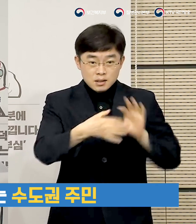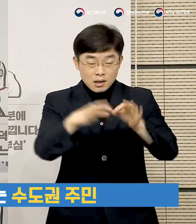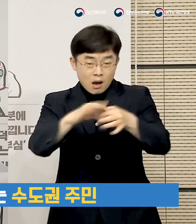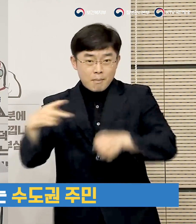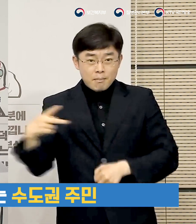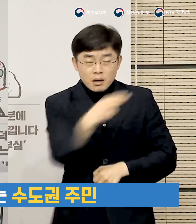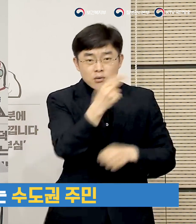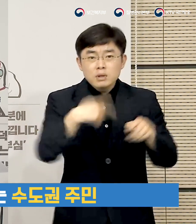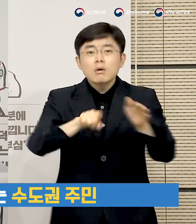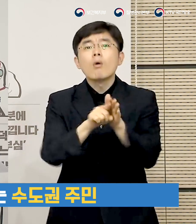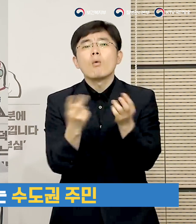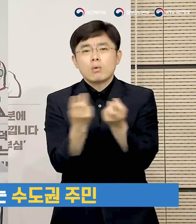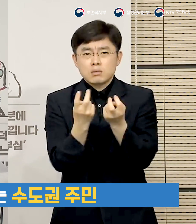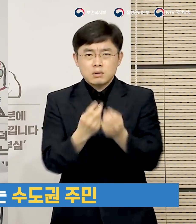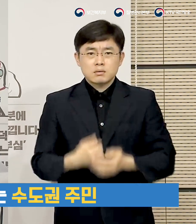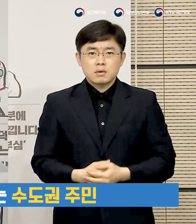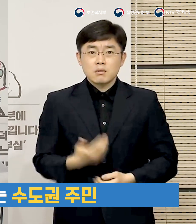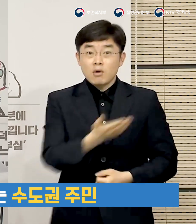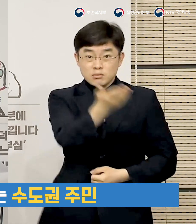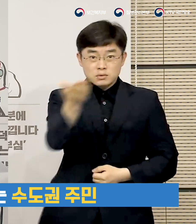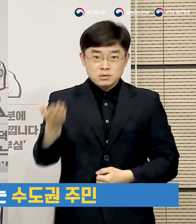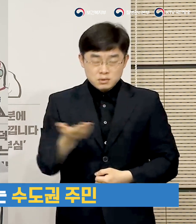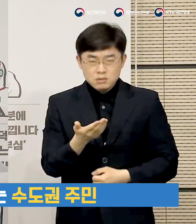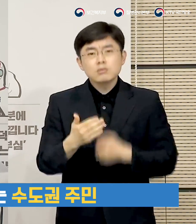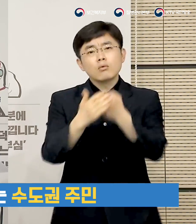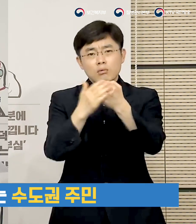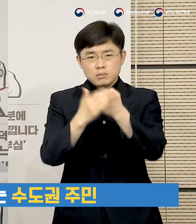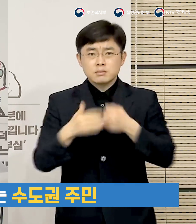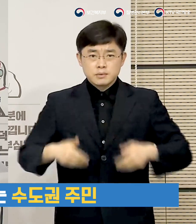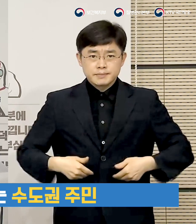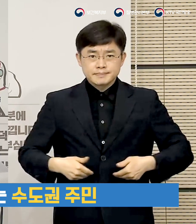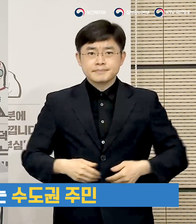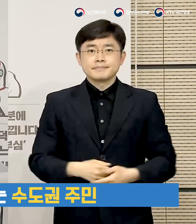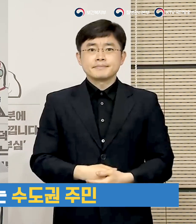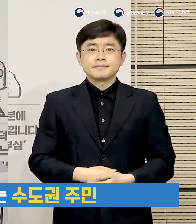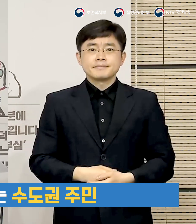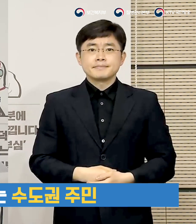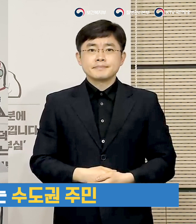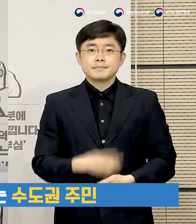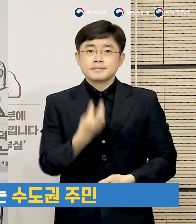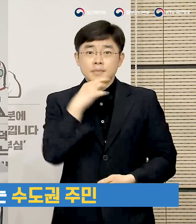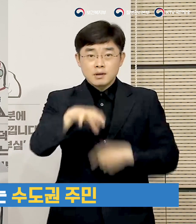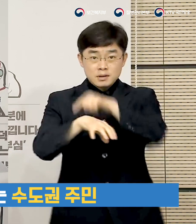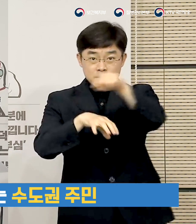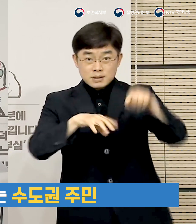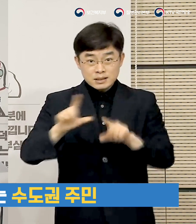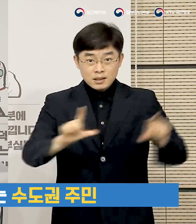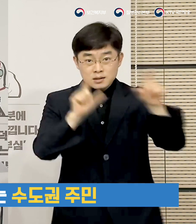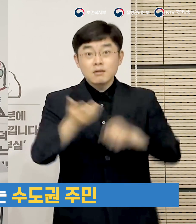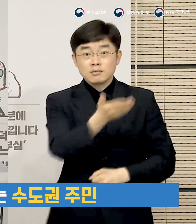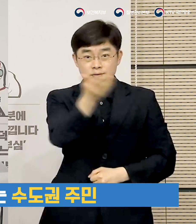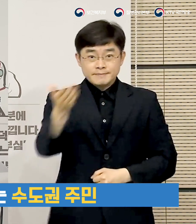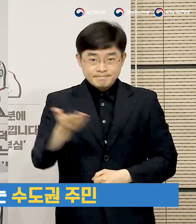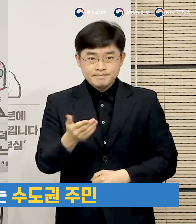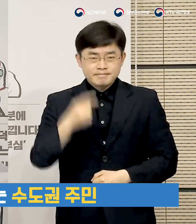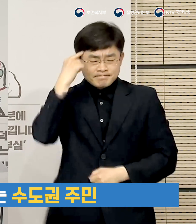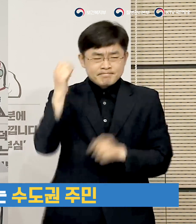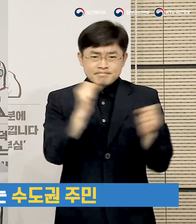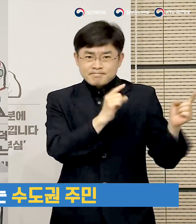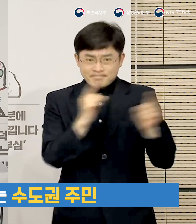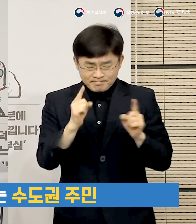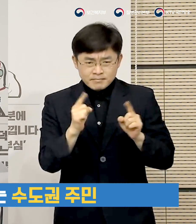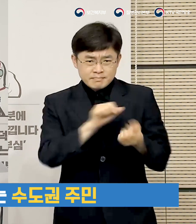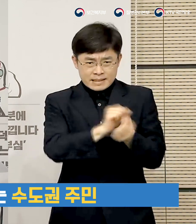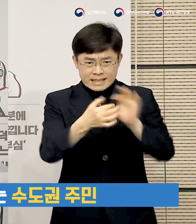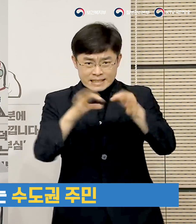수 있는 주체는 수도권 주민 여러분들입니다. 수도권 주민들께서 경각심을 가지고